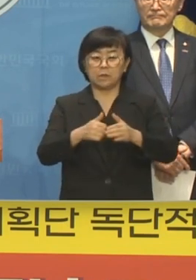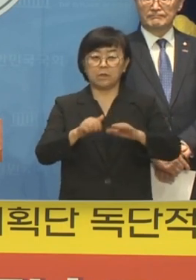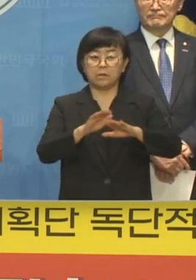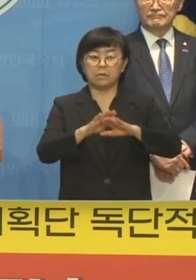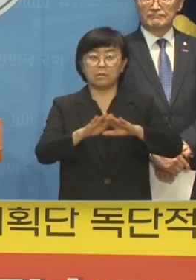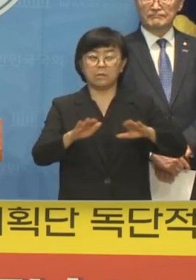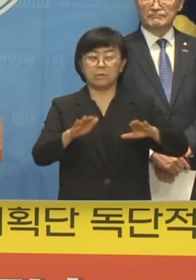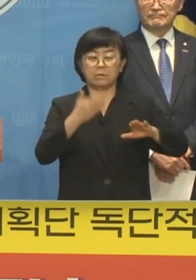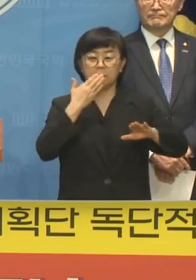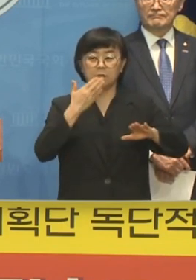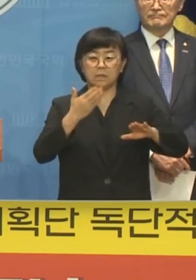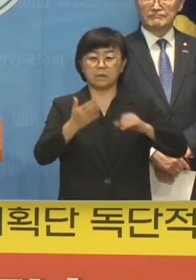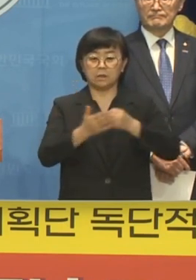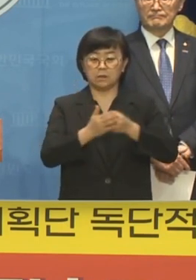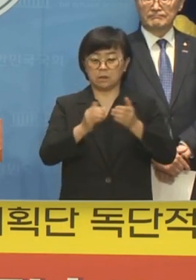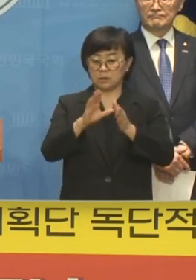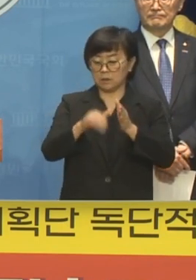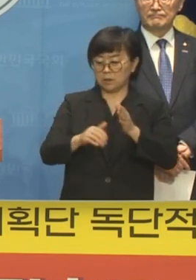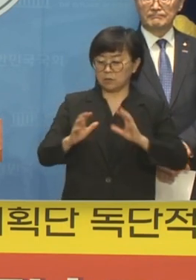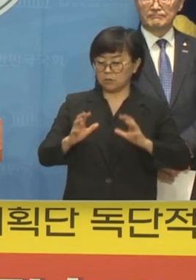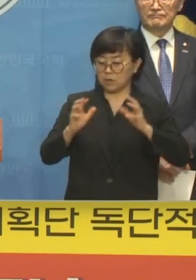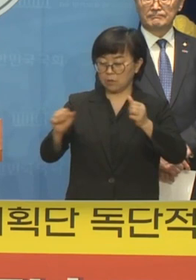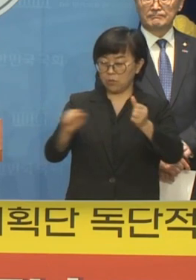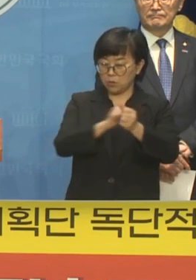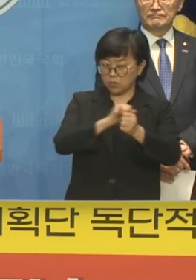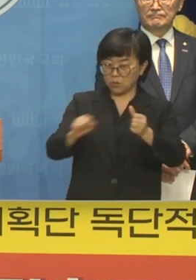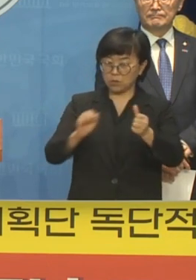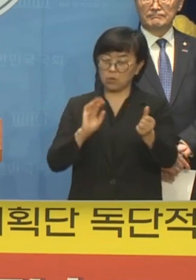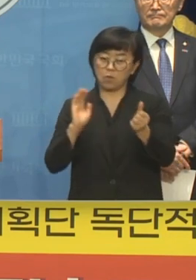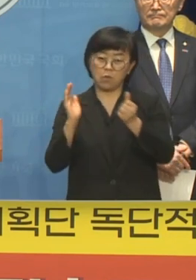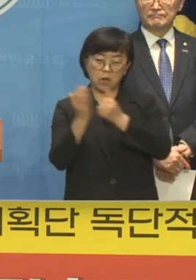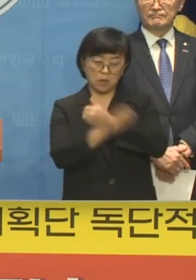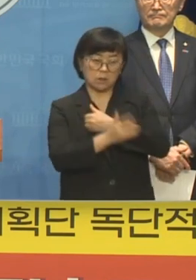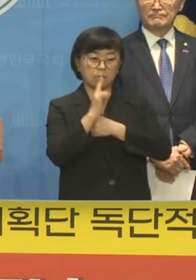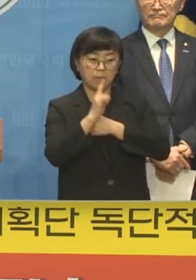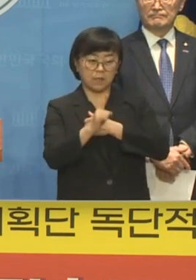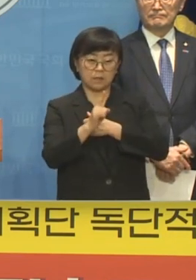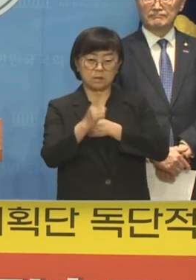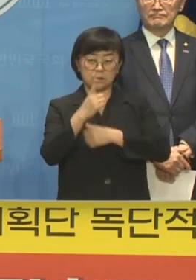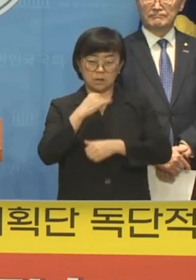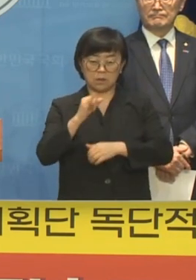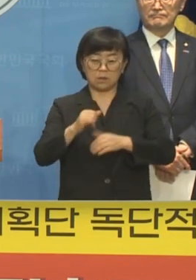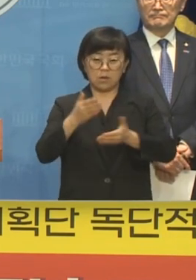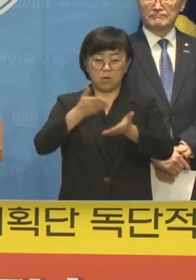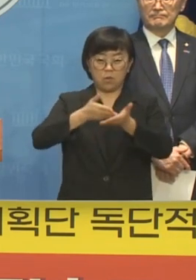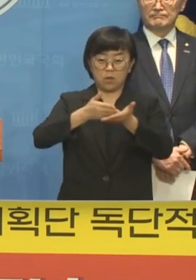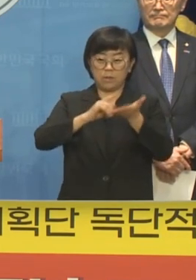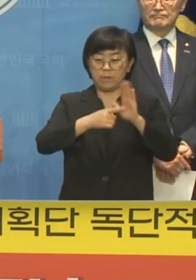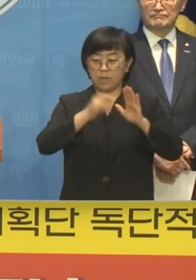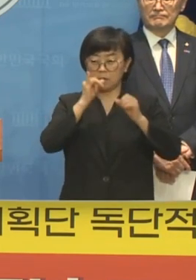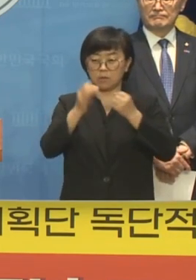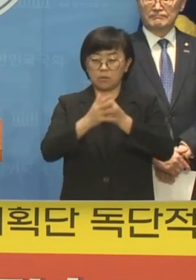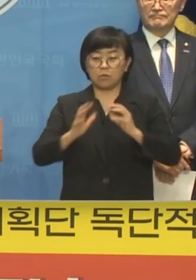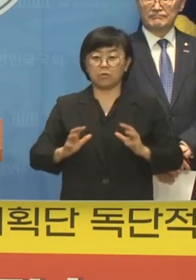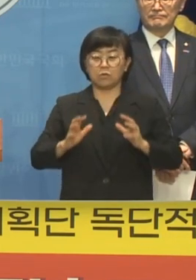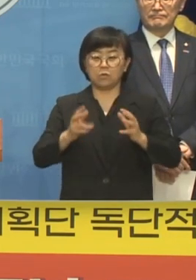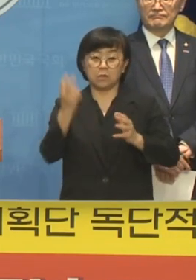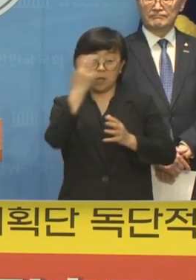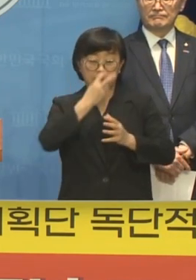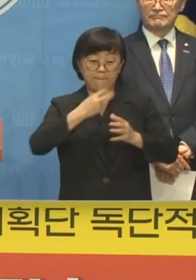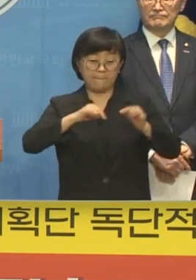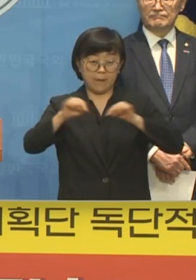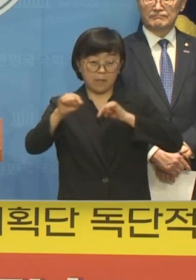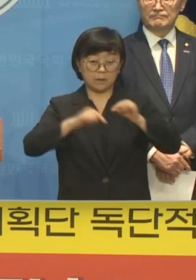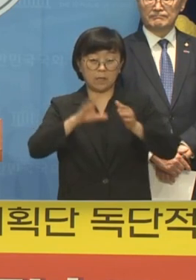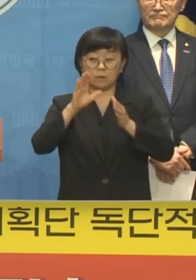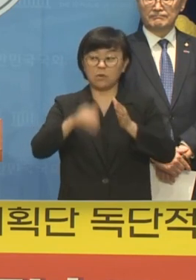있다고 당시에 국가의 폭력을 옹호하는 발언을 한 사실이 언론에 보도되고 국감장에서도